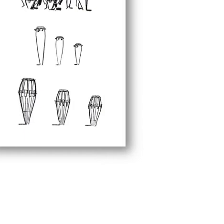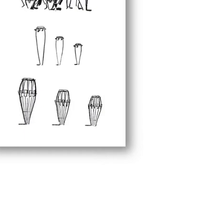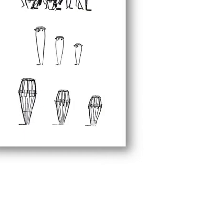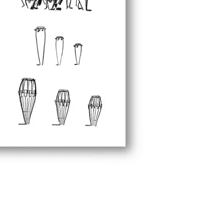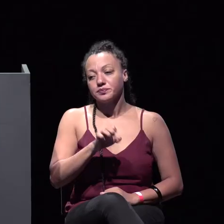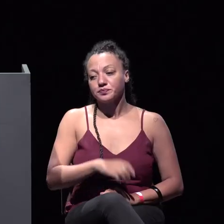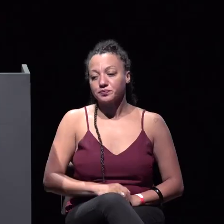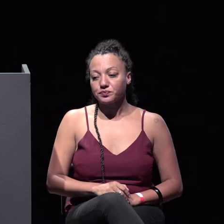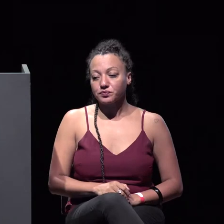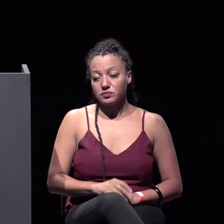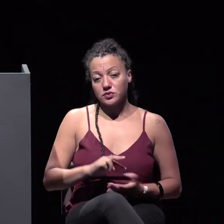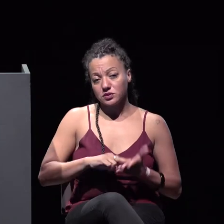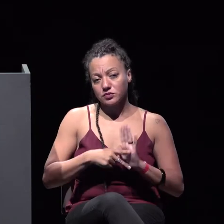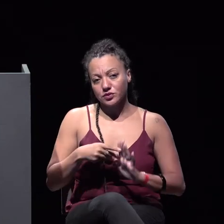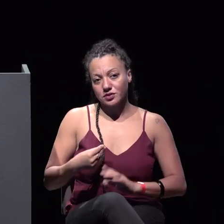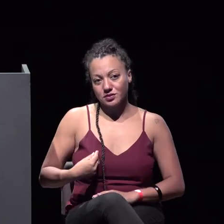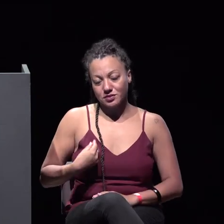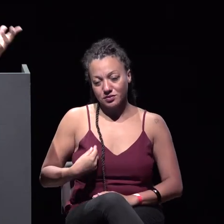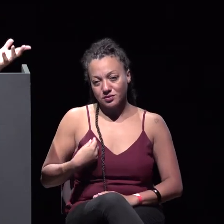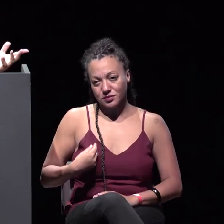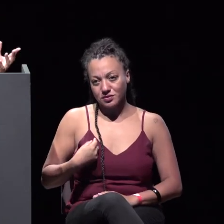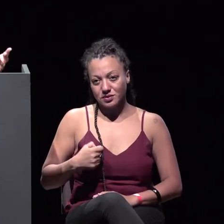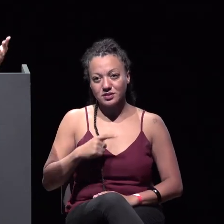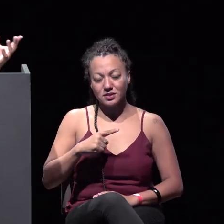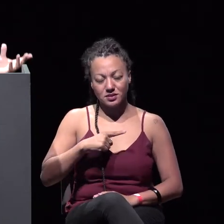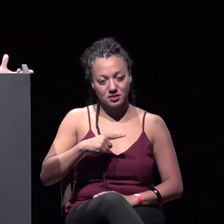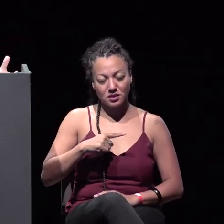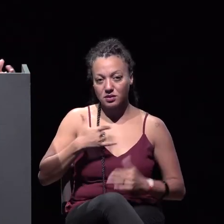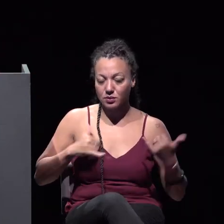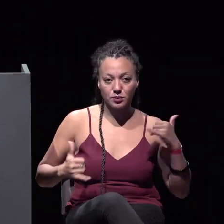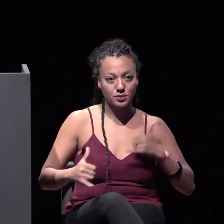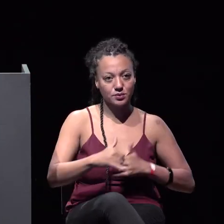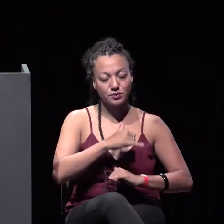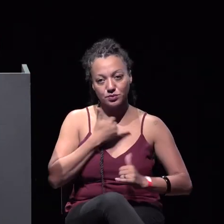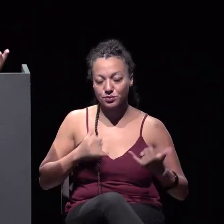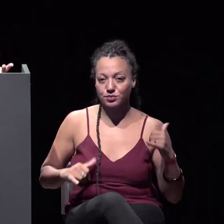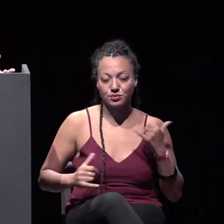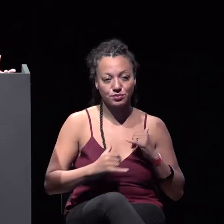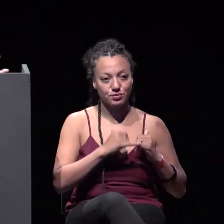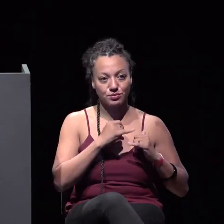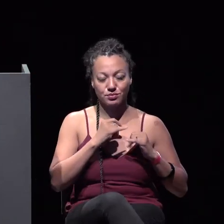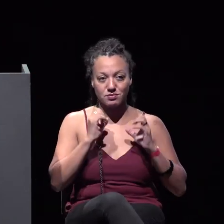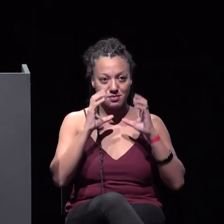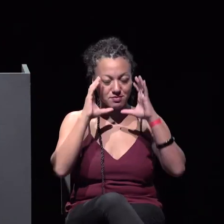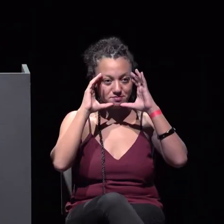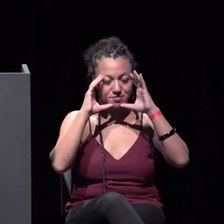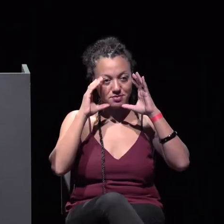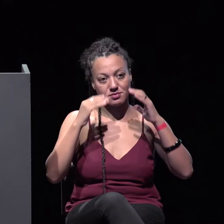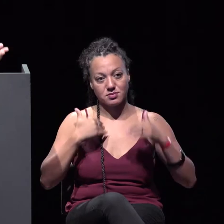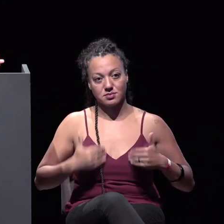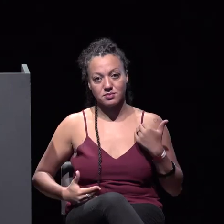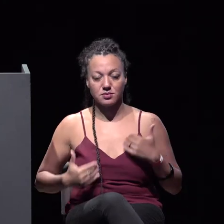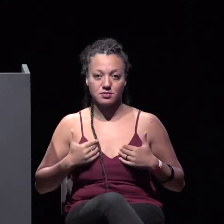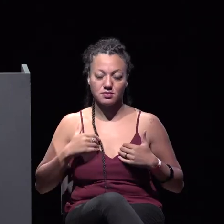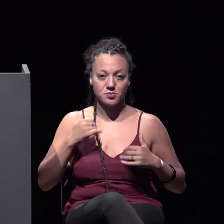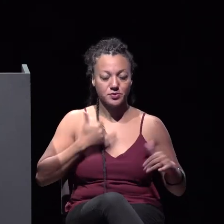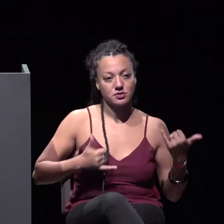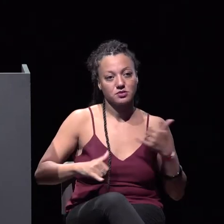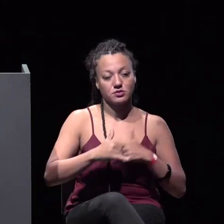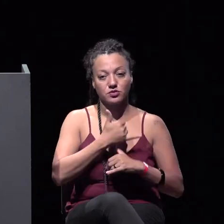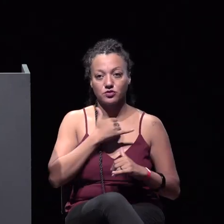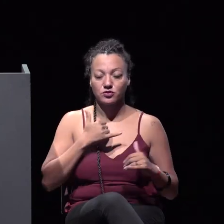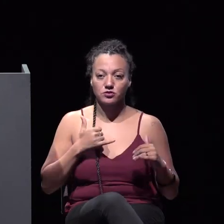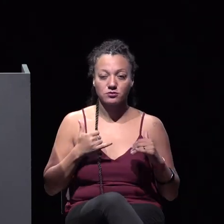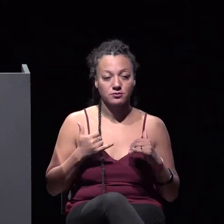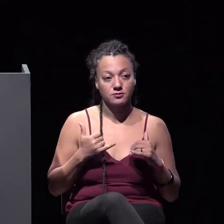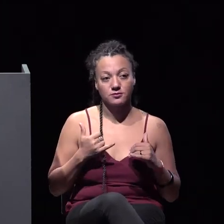vida né ela possui esse e se acha essa energia vital e essa energia vital que vai fazer com que